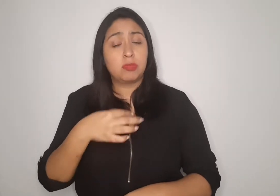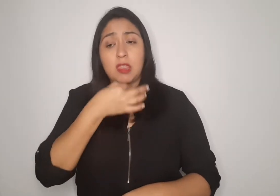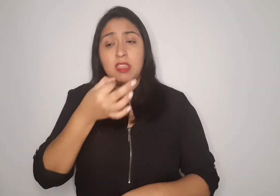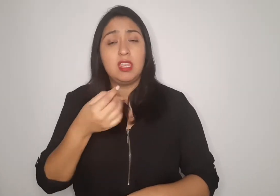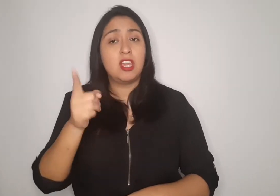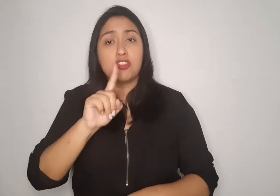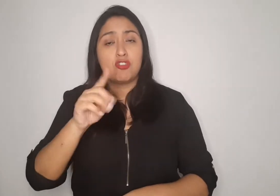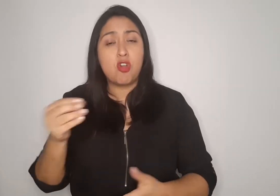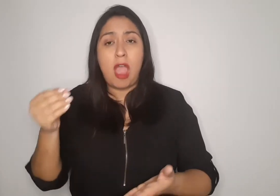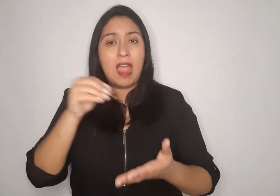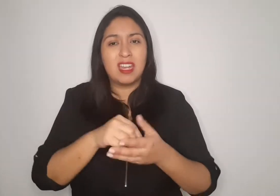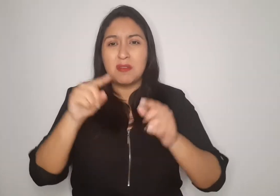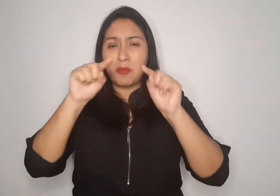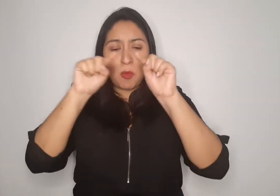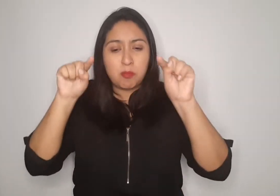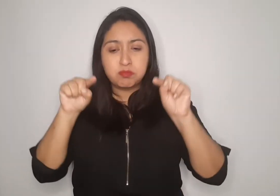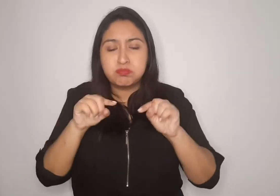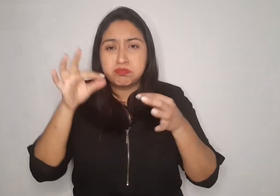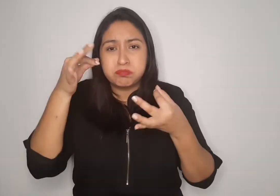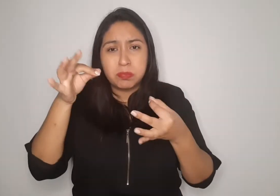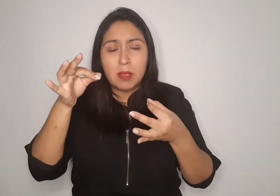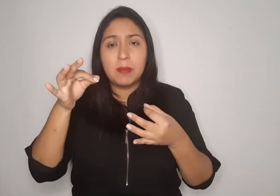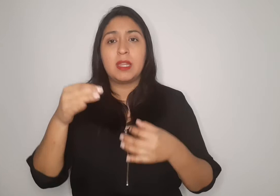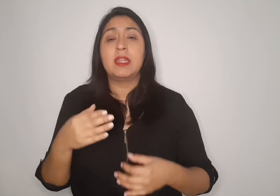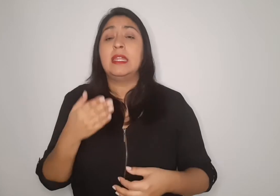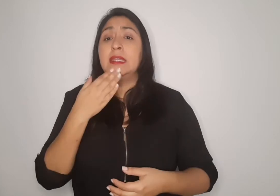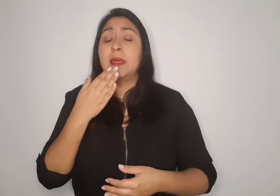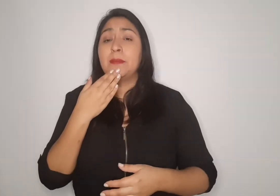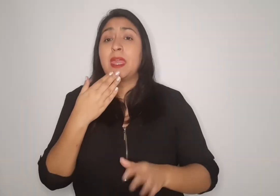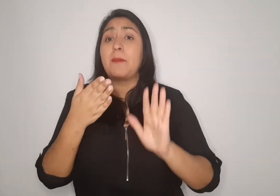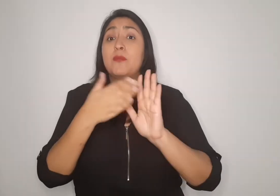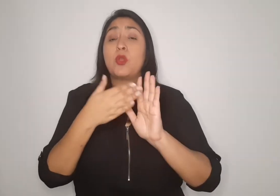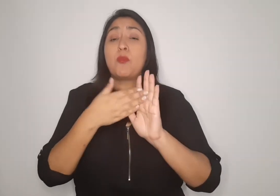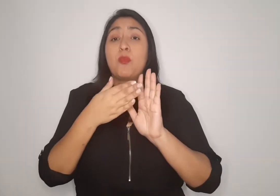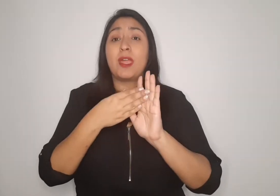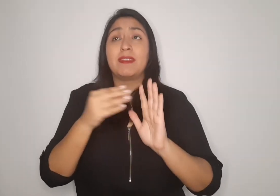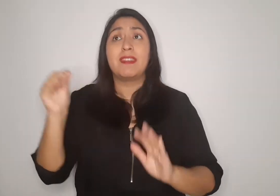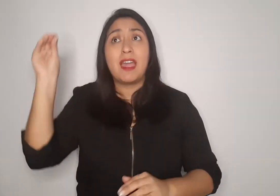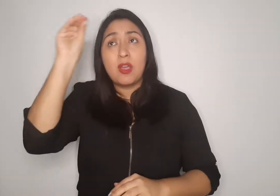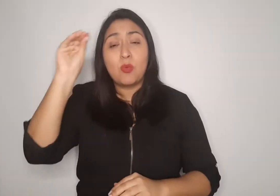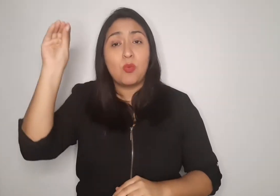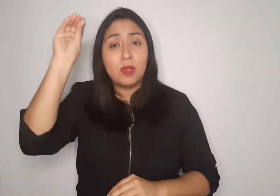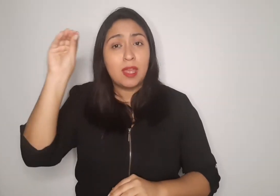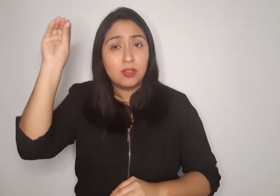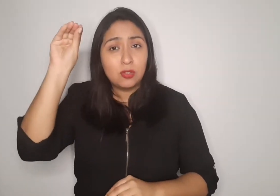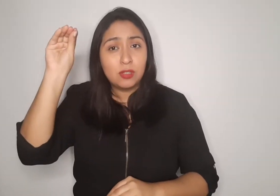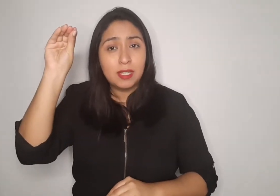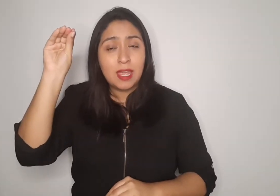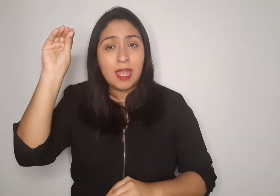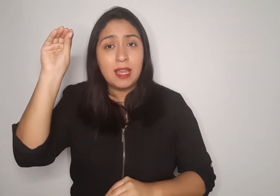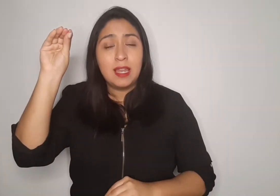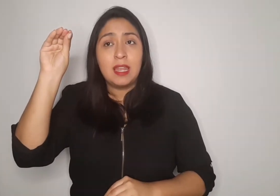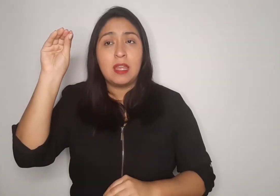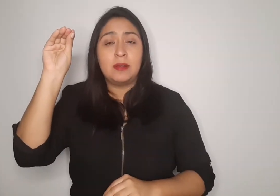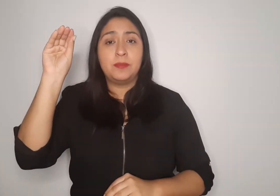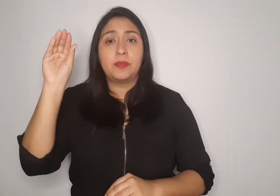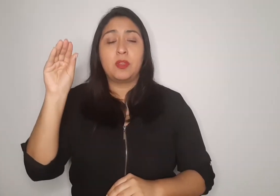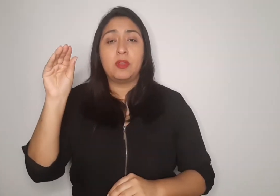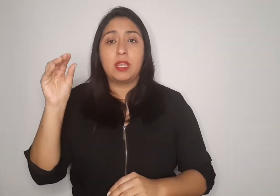eso, ¿ya? Otra cosa, mi propuesta curatorial, lo voy a llamar a hablar de esa jerga o de esta misión espiritual, fue por medio